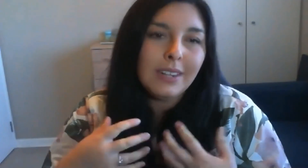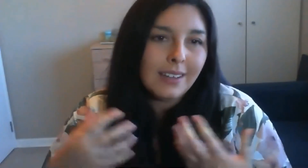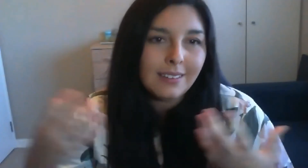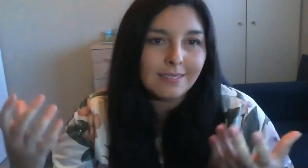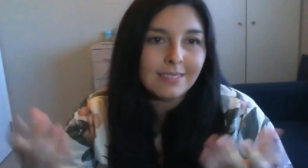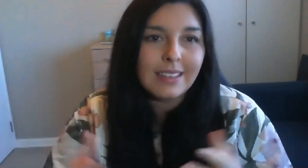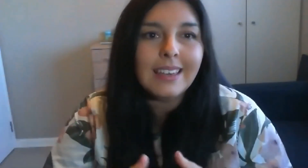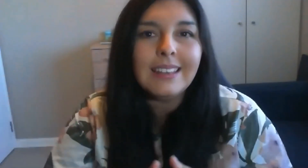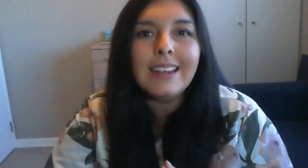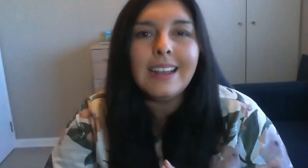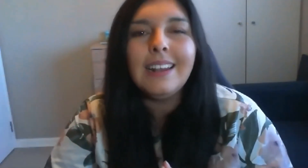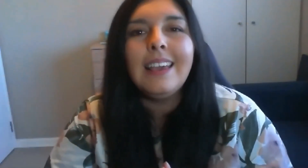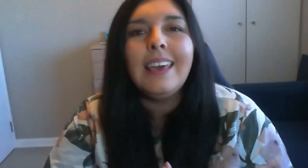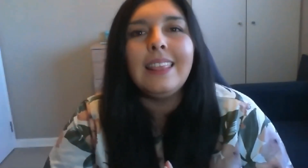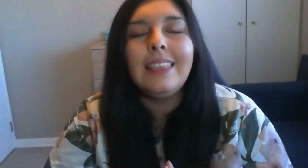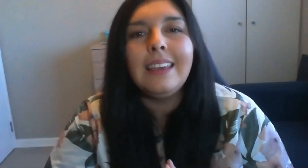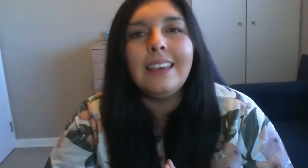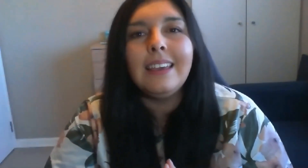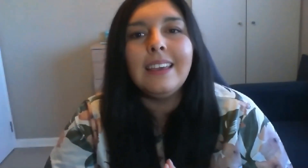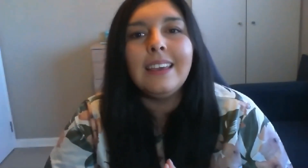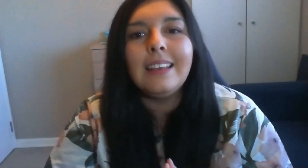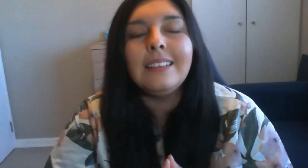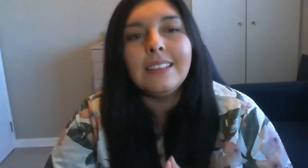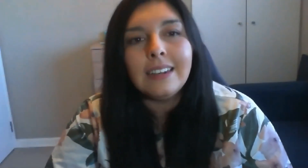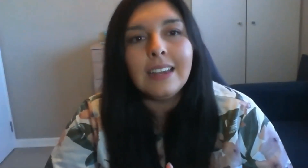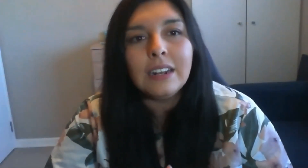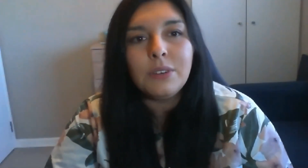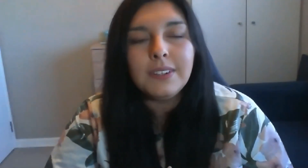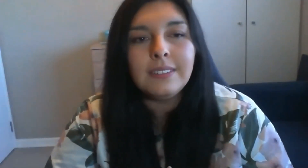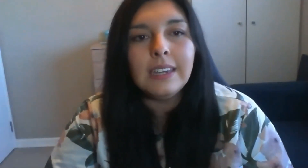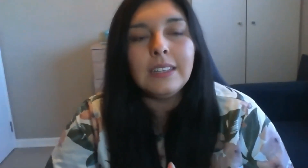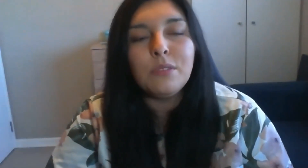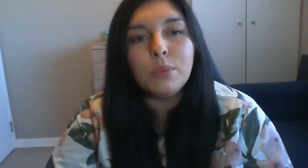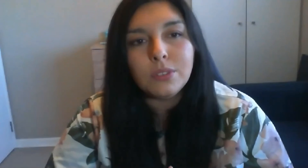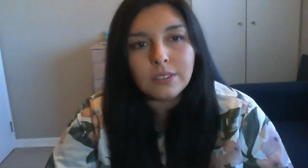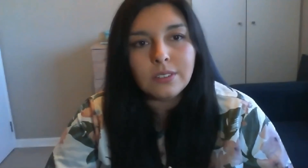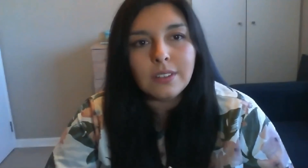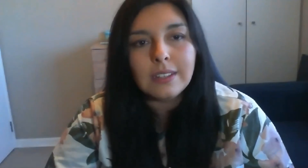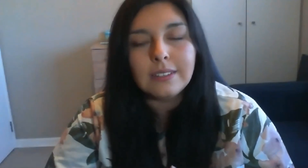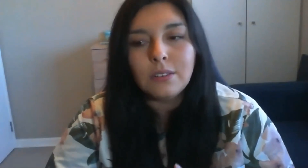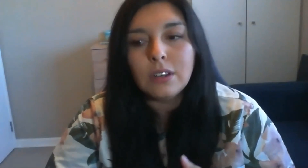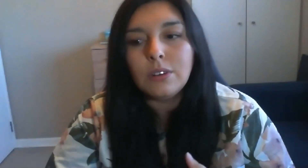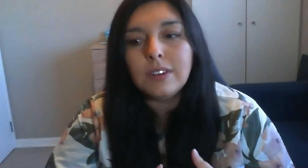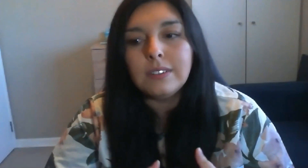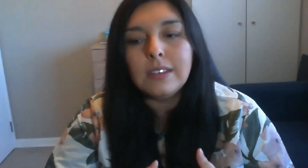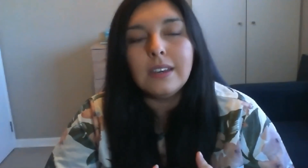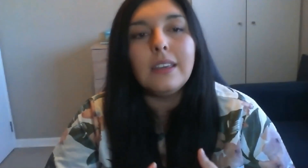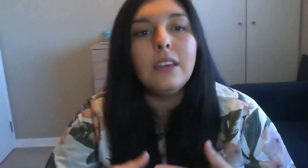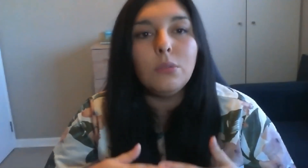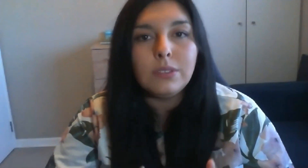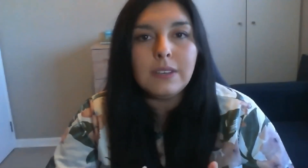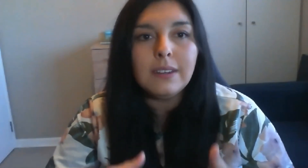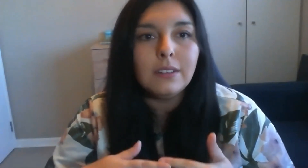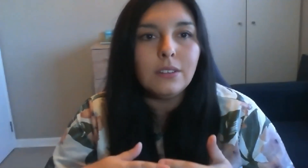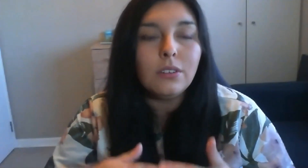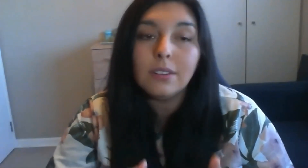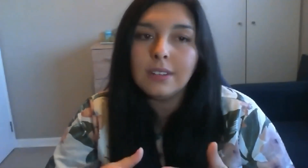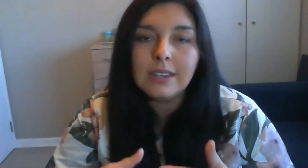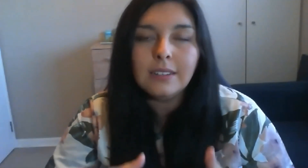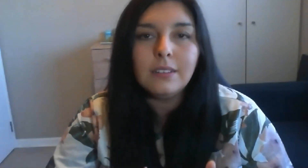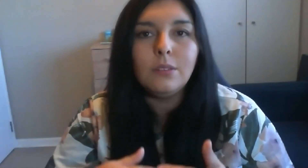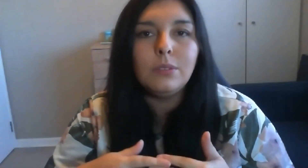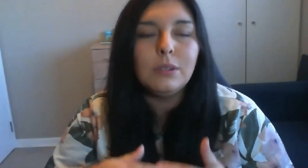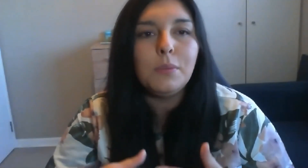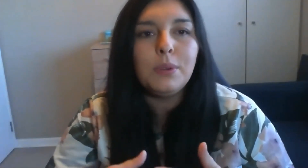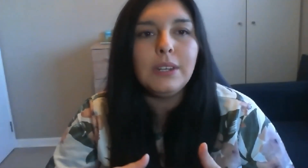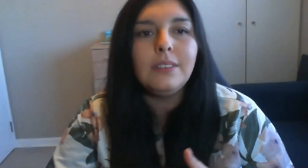persona en general de entender que la universidad está en proceso de ser una universidad inclusiva. Todos los